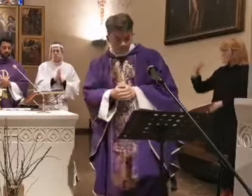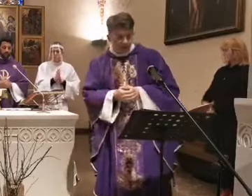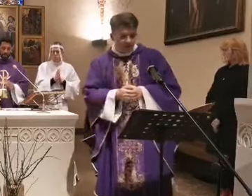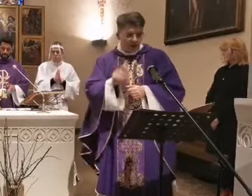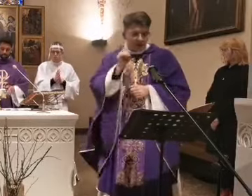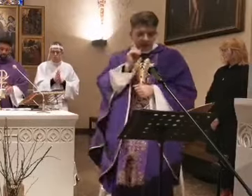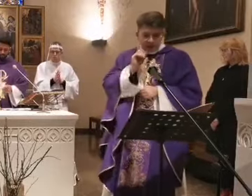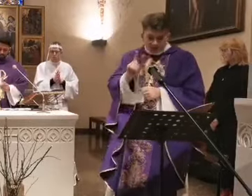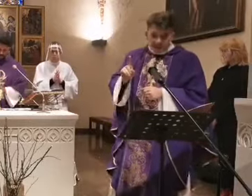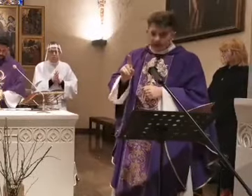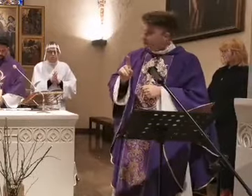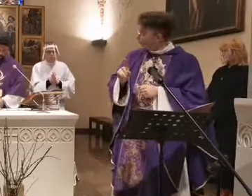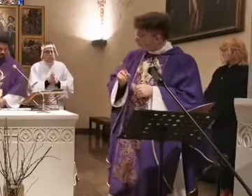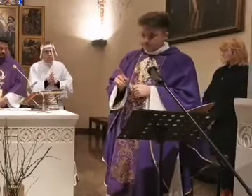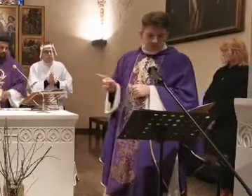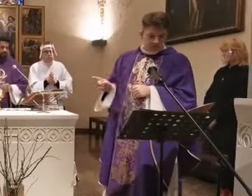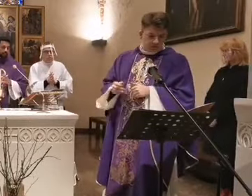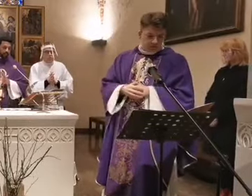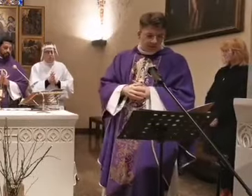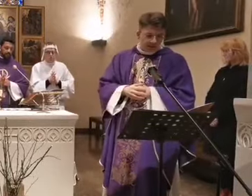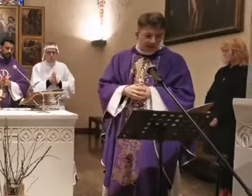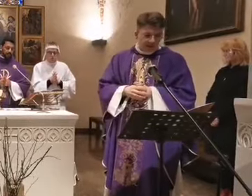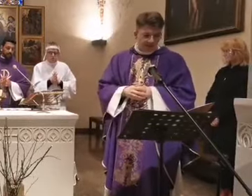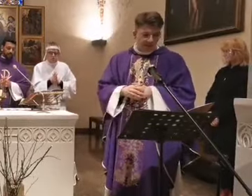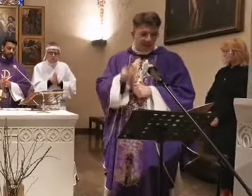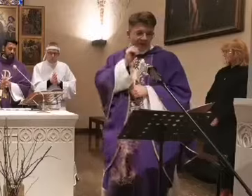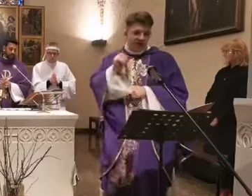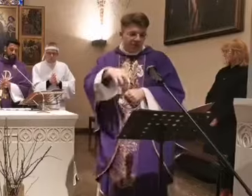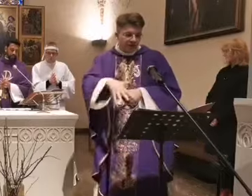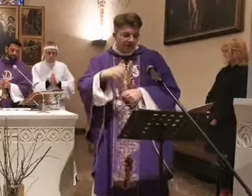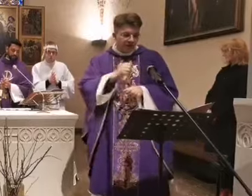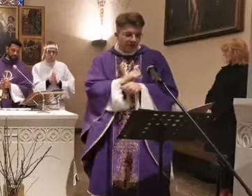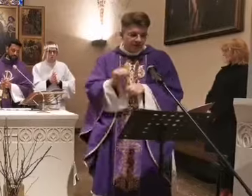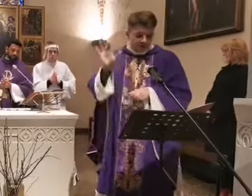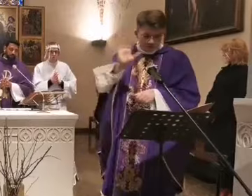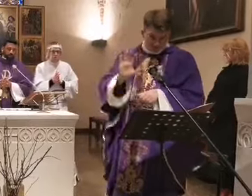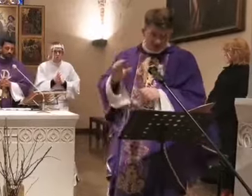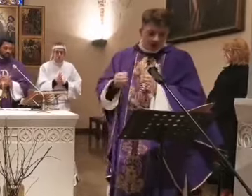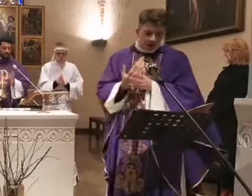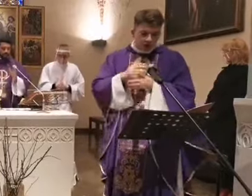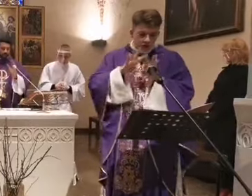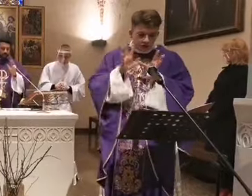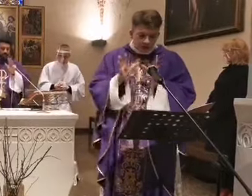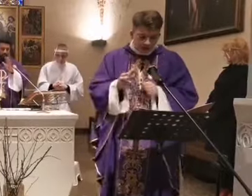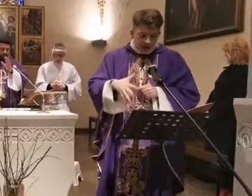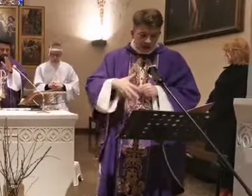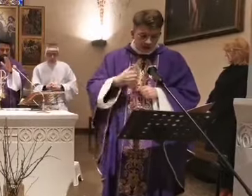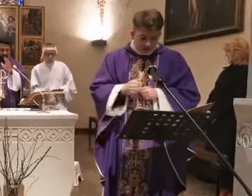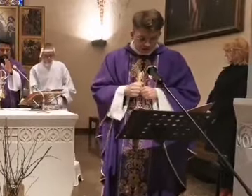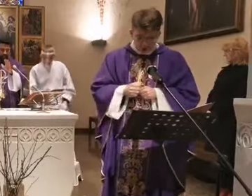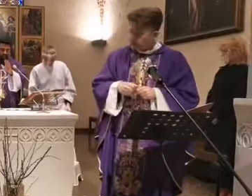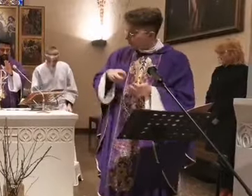wysokości. Zapomnę. Padre veramente santo, fonte di ogni